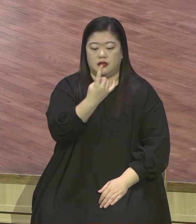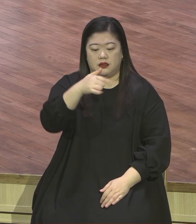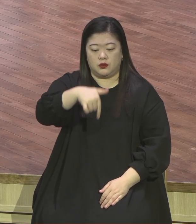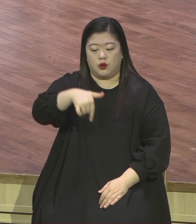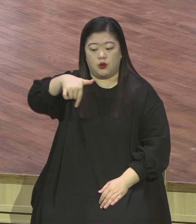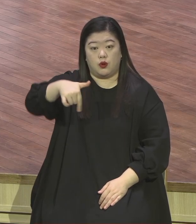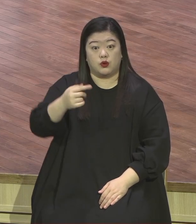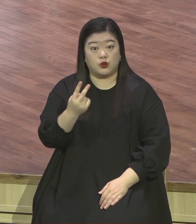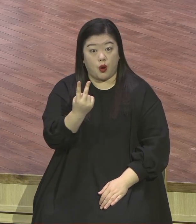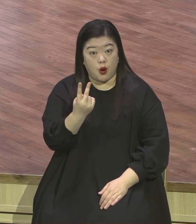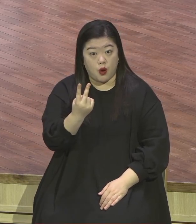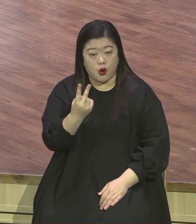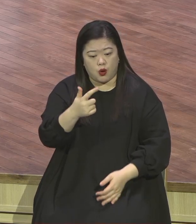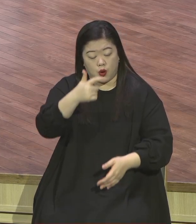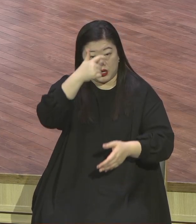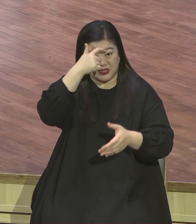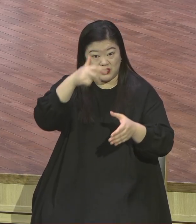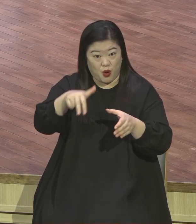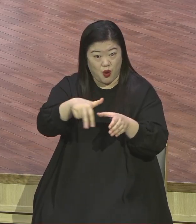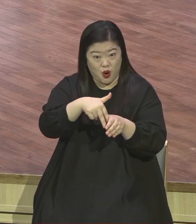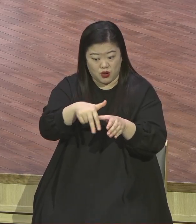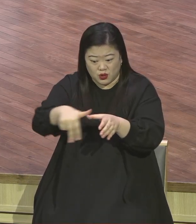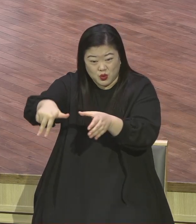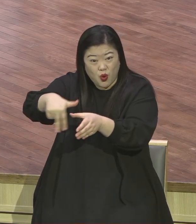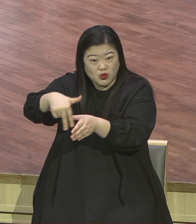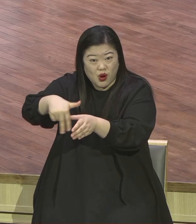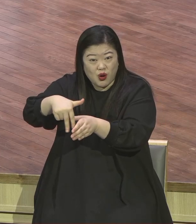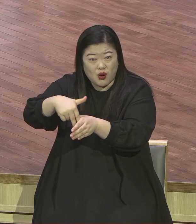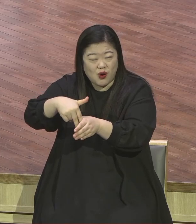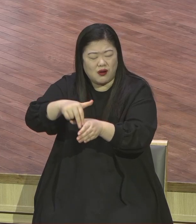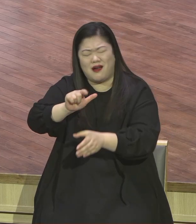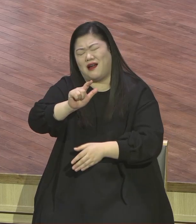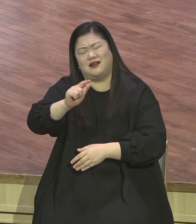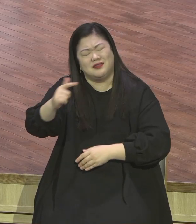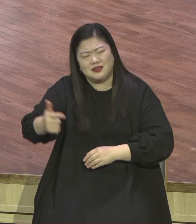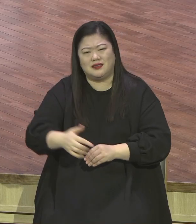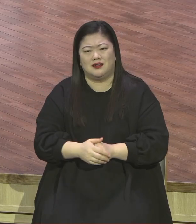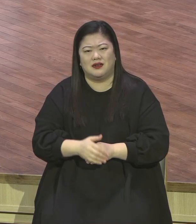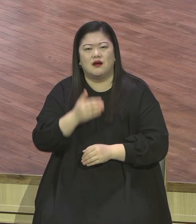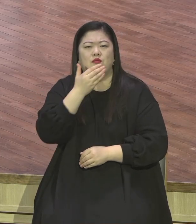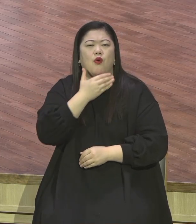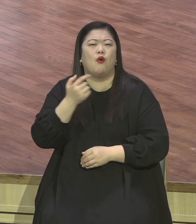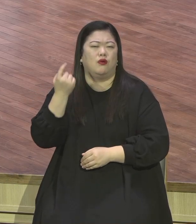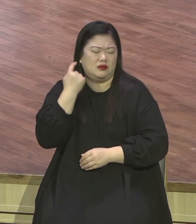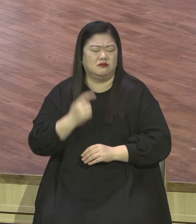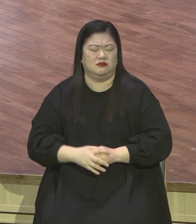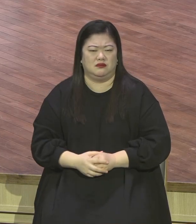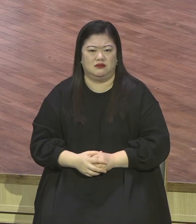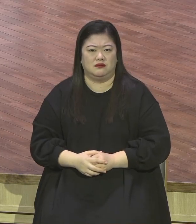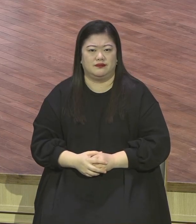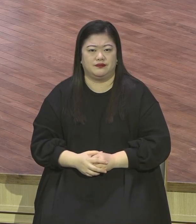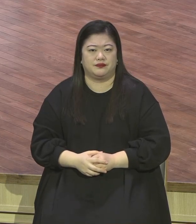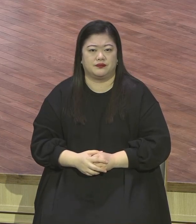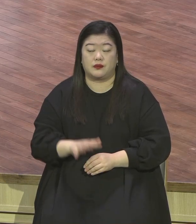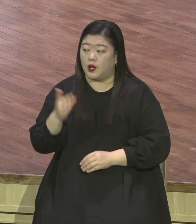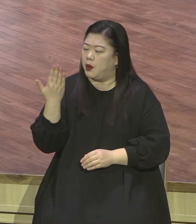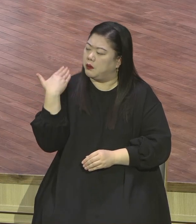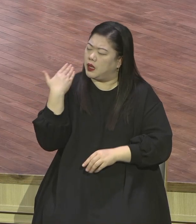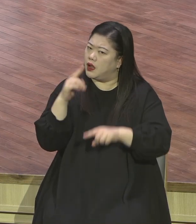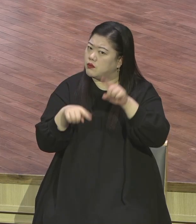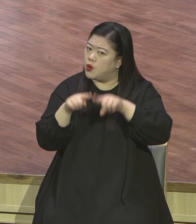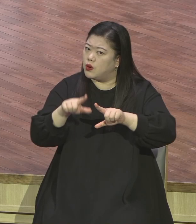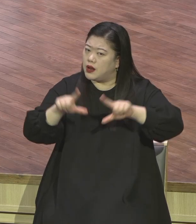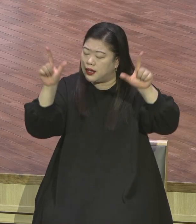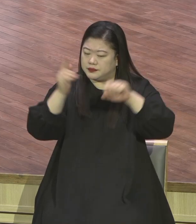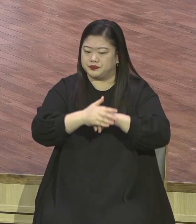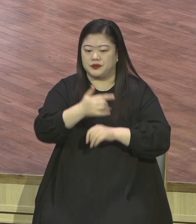지난 목요일날 신문에 났었죠. 크게 났습니다. 신문이 났는데 나이지리아의 무장단체가